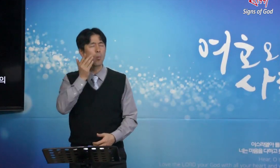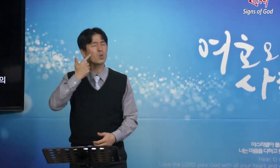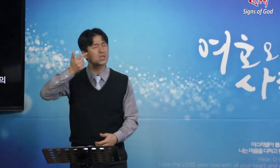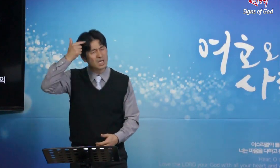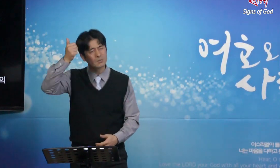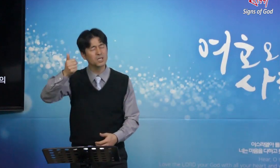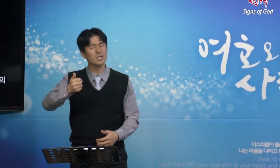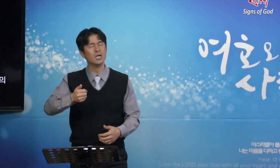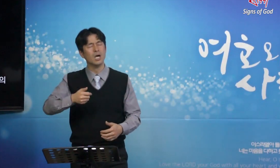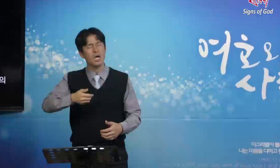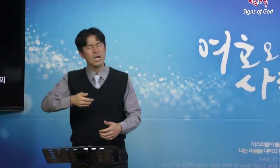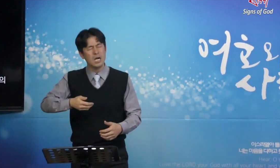농인 영혼들을